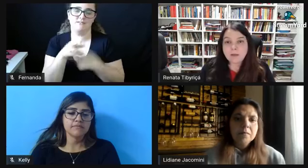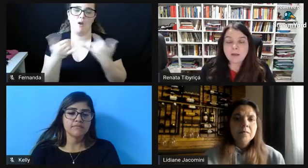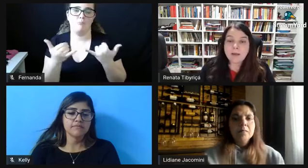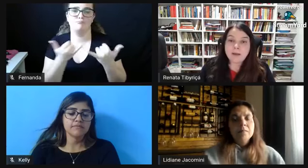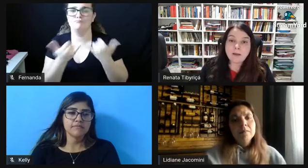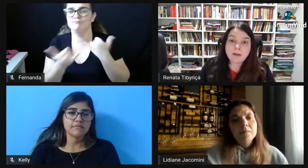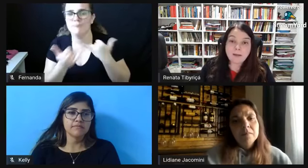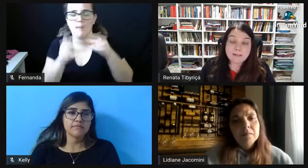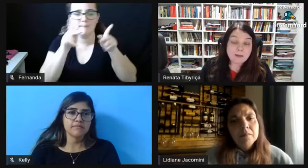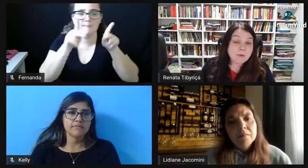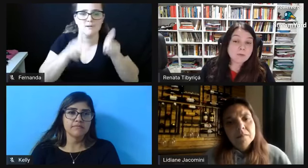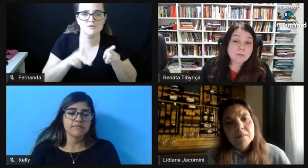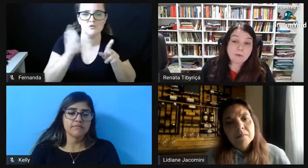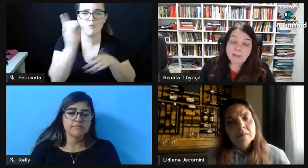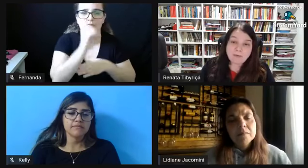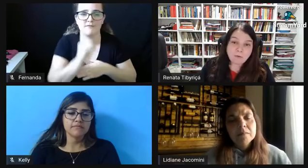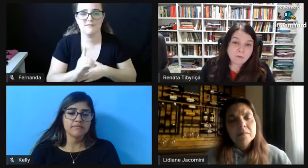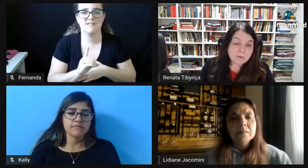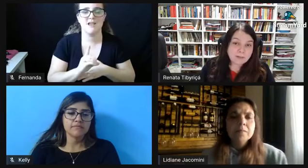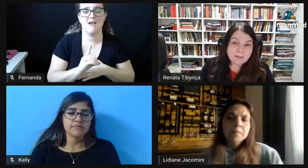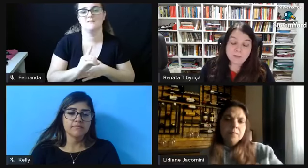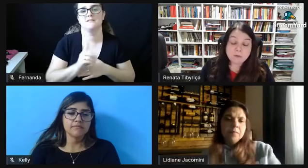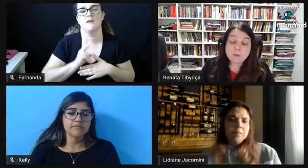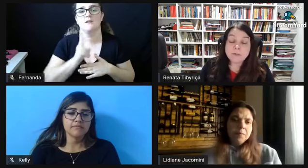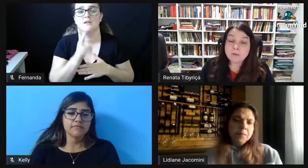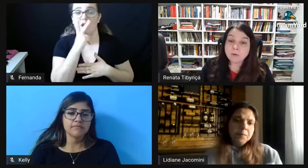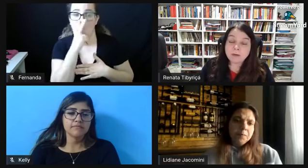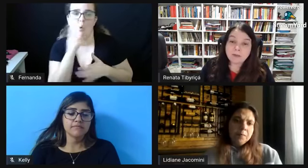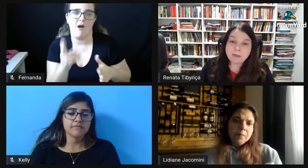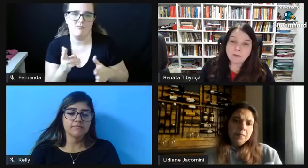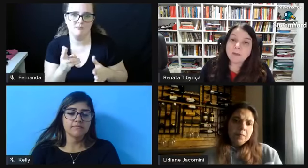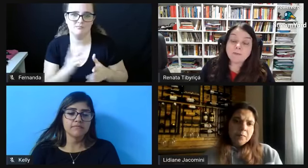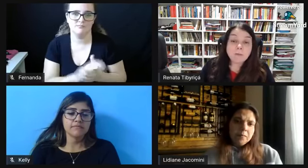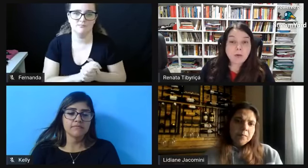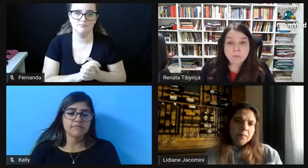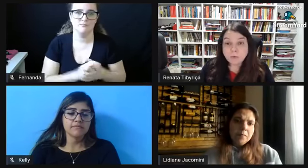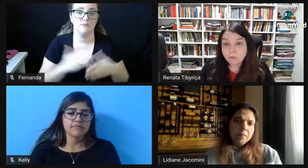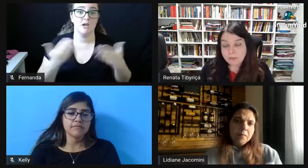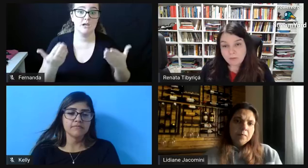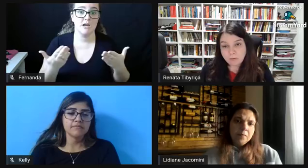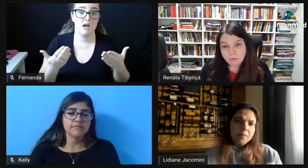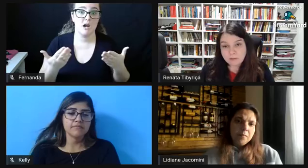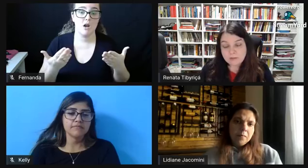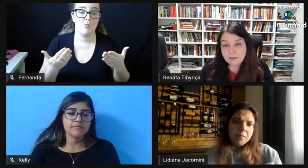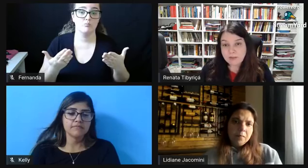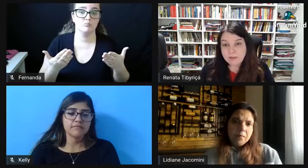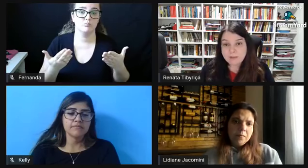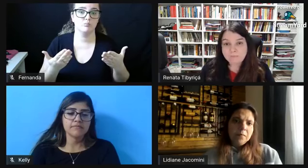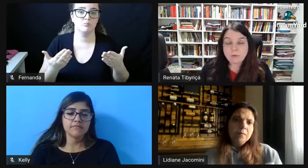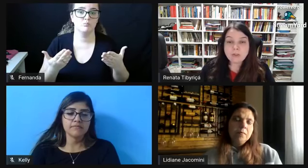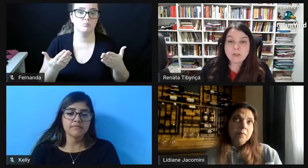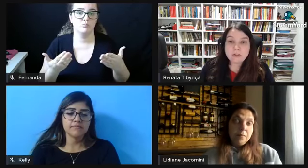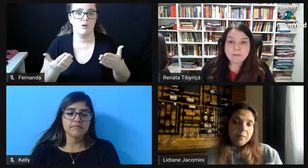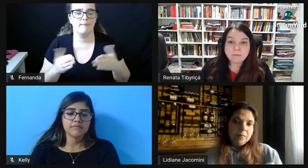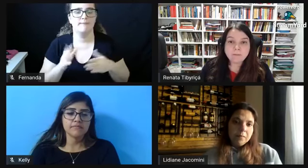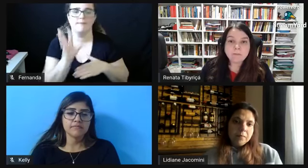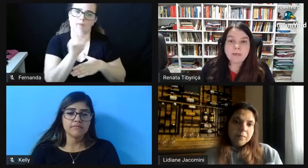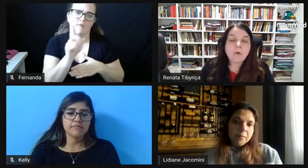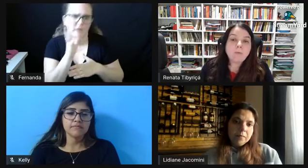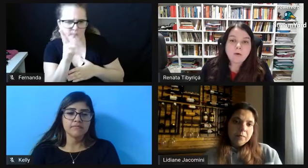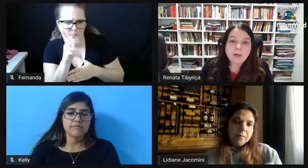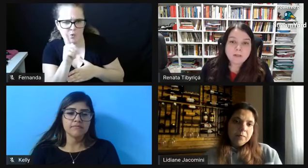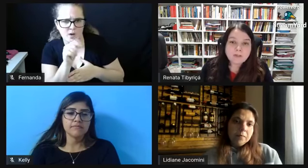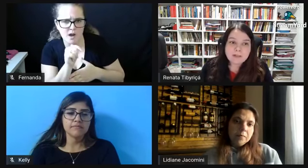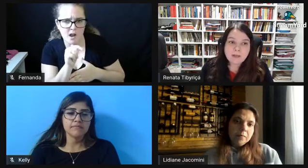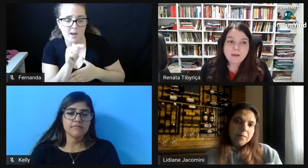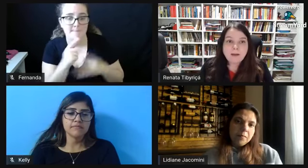momento, essa repercussão, esse julgamento não deve demorar muito tempo a acontecer. Então, a gente não tem